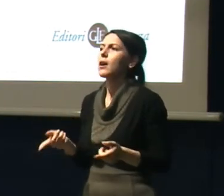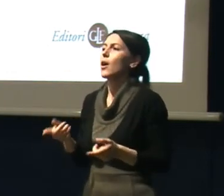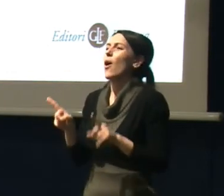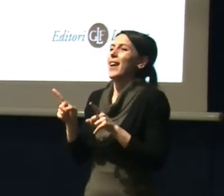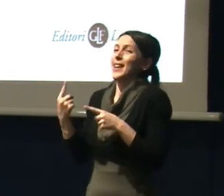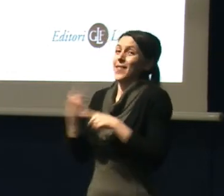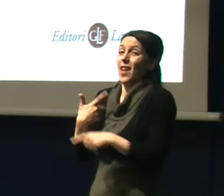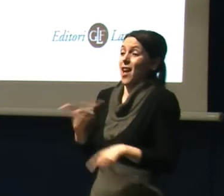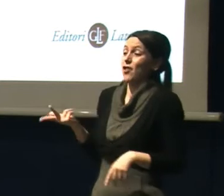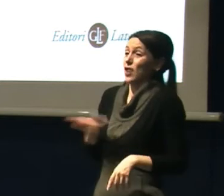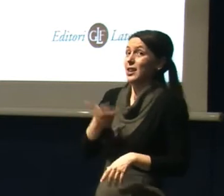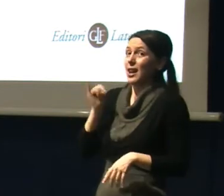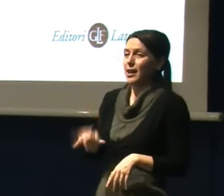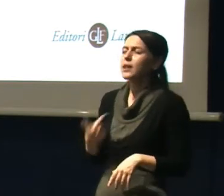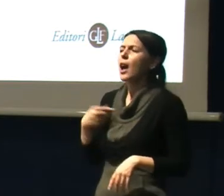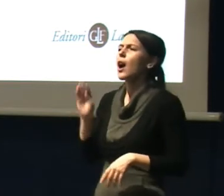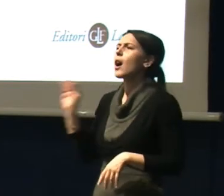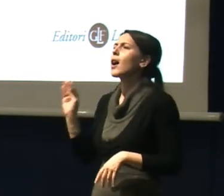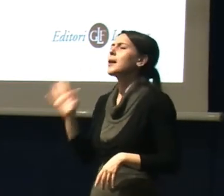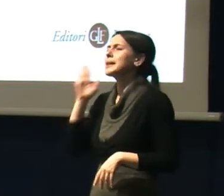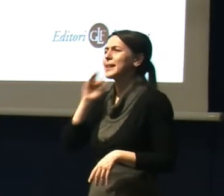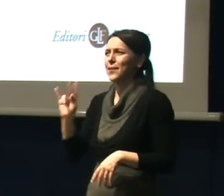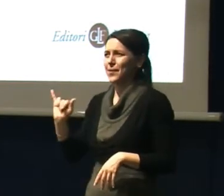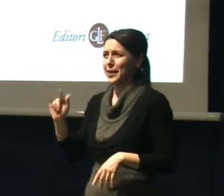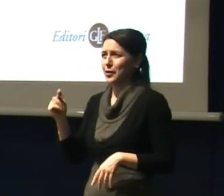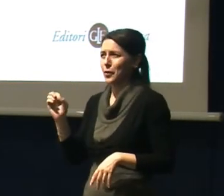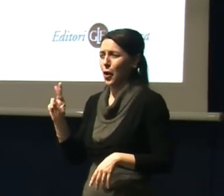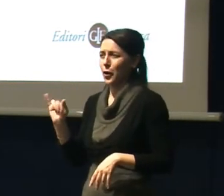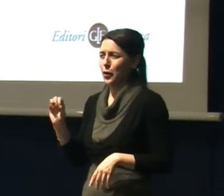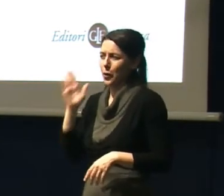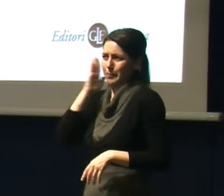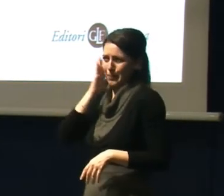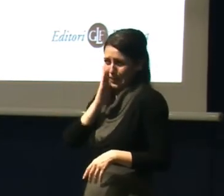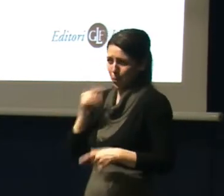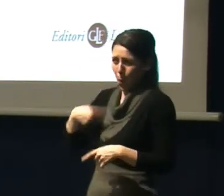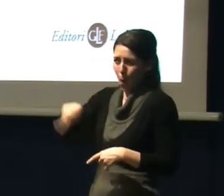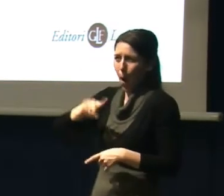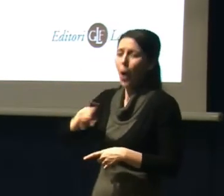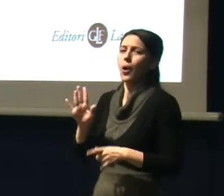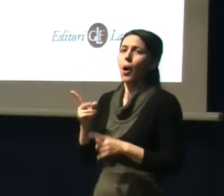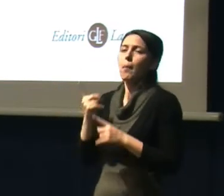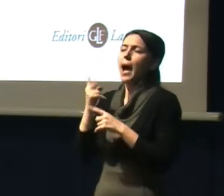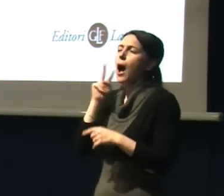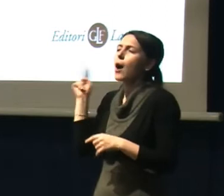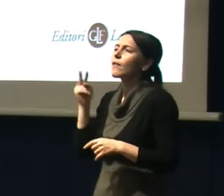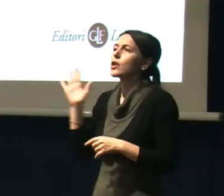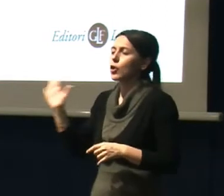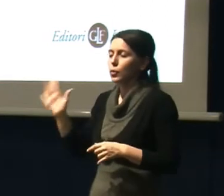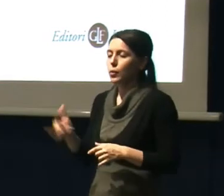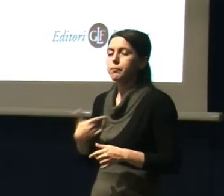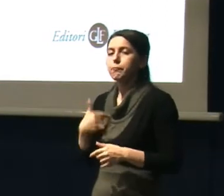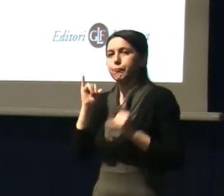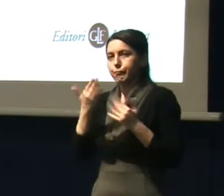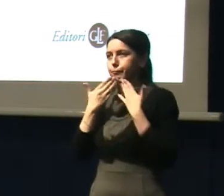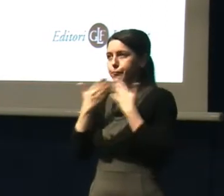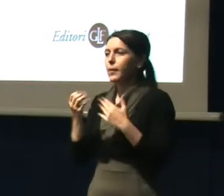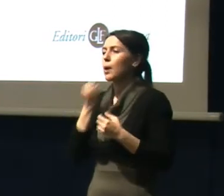a vittorio e chiedendogli di avere pietà di noi ma di darci la sua visione sì grazie conosceva tutti